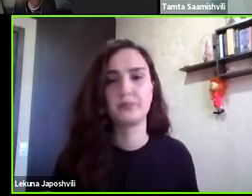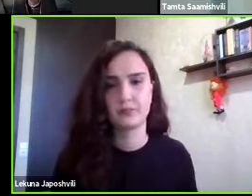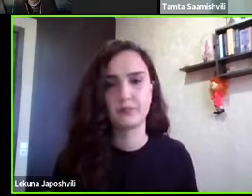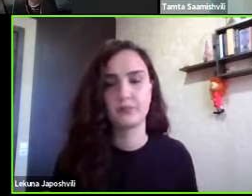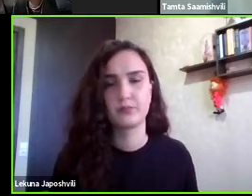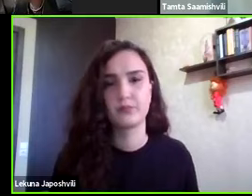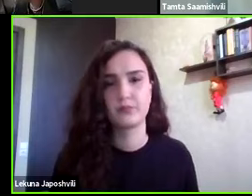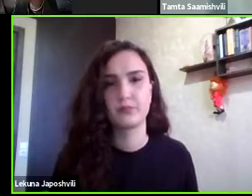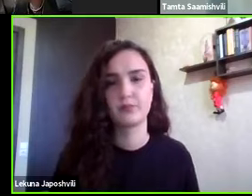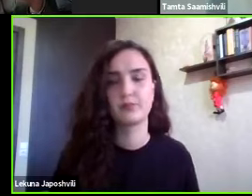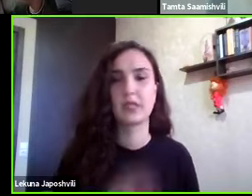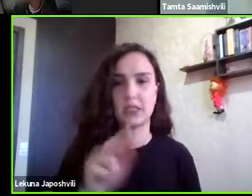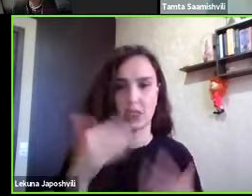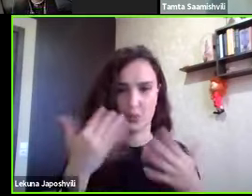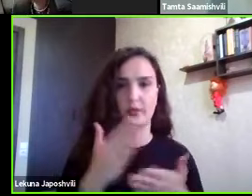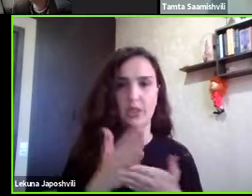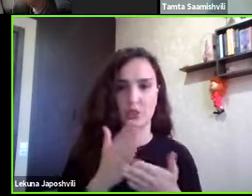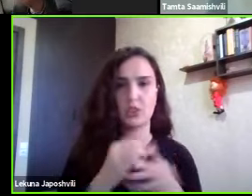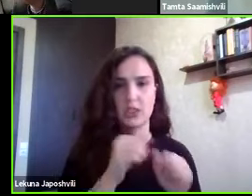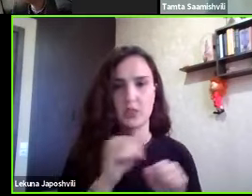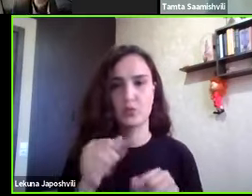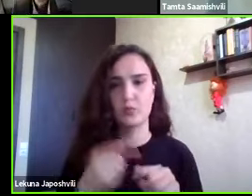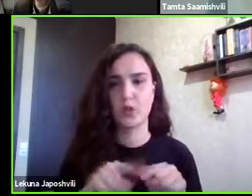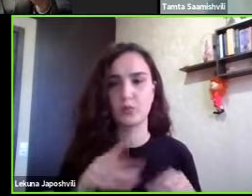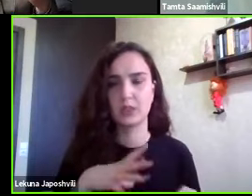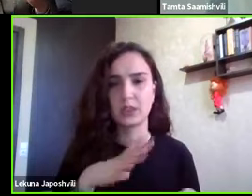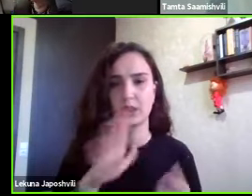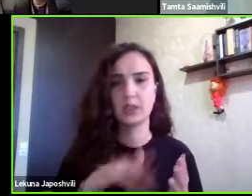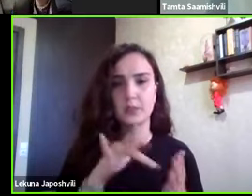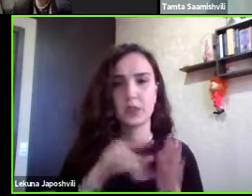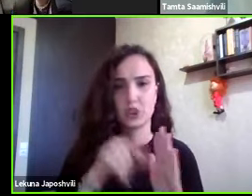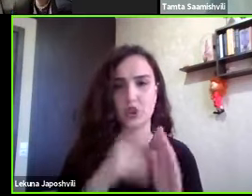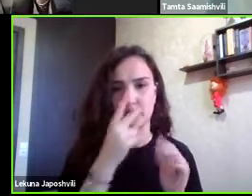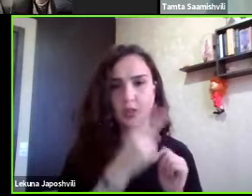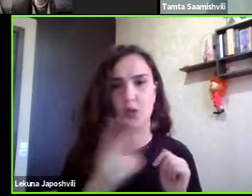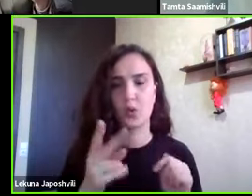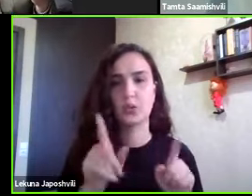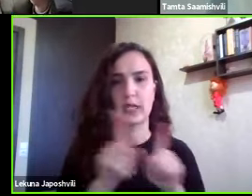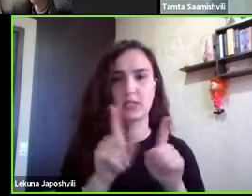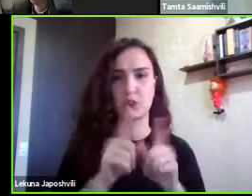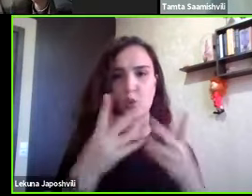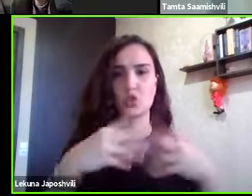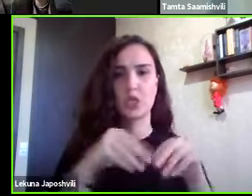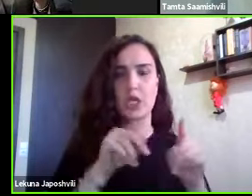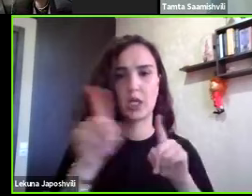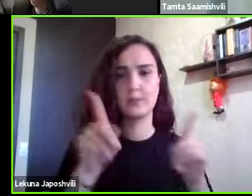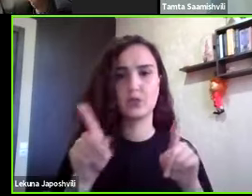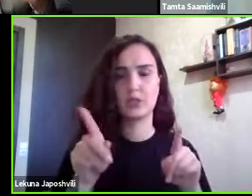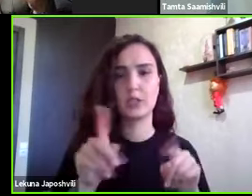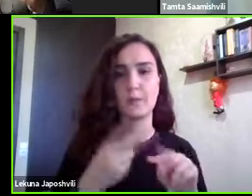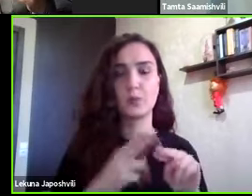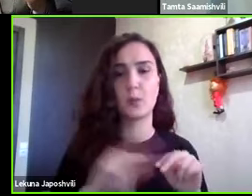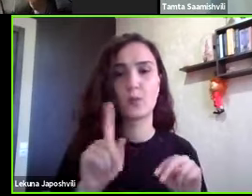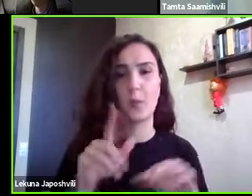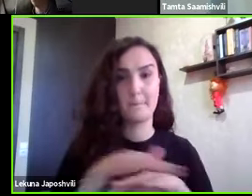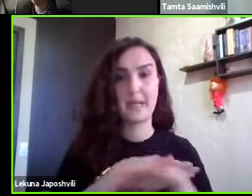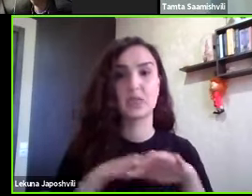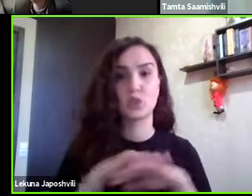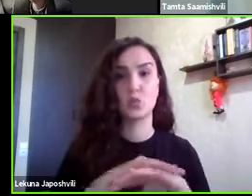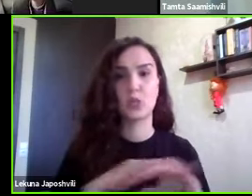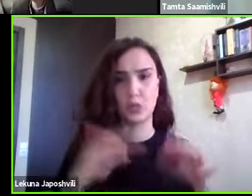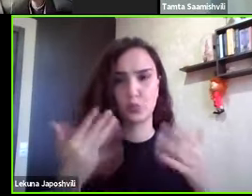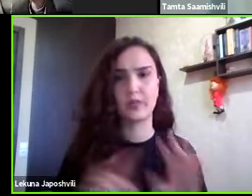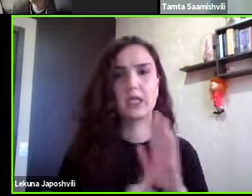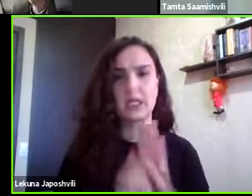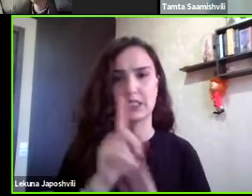გამოიწერა და არის შესაძლებლობა უკვე რომ თბილისში ვიპოვოთ აი ასეთ ოჯახებში, მაგრამ მასიურად უკვე